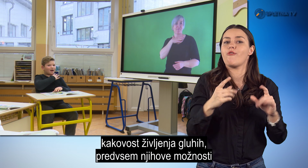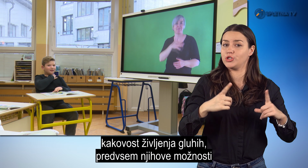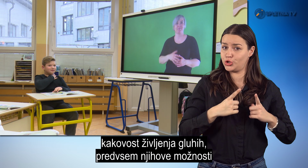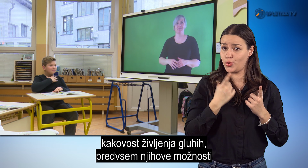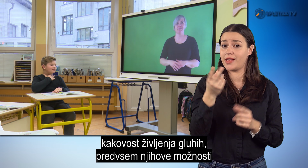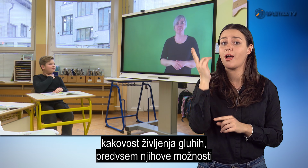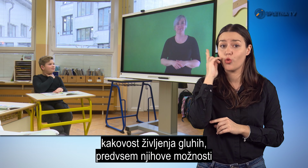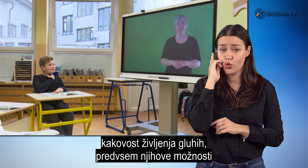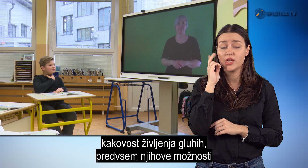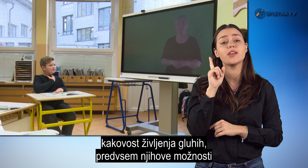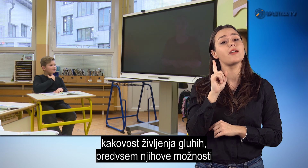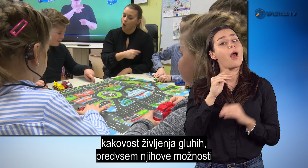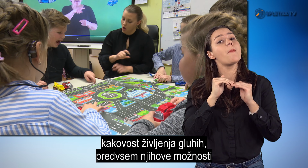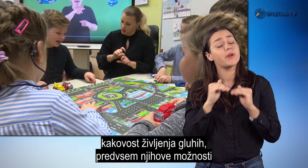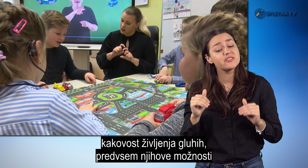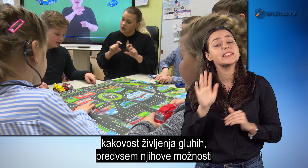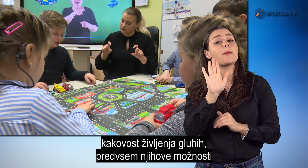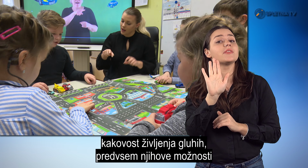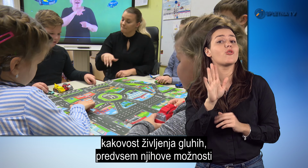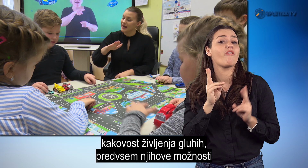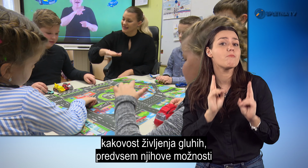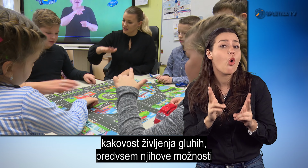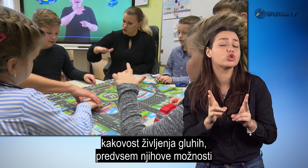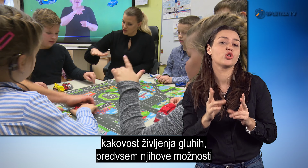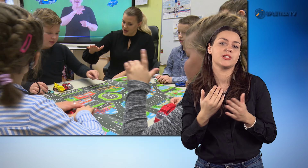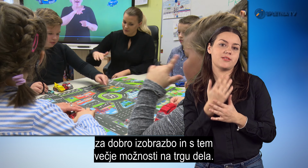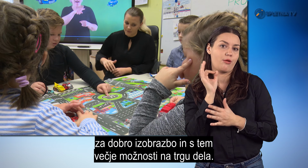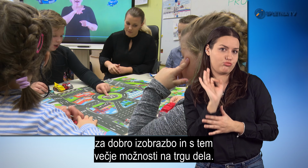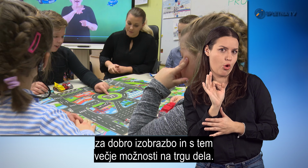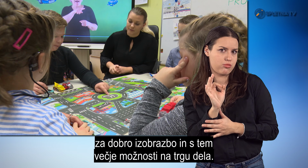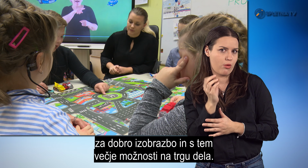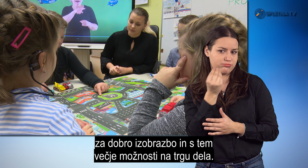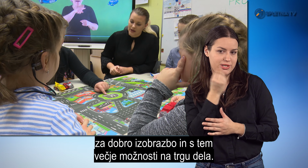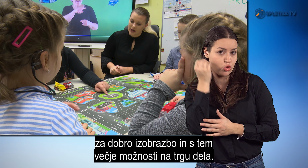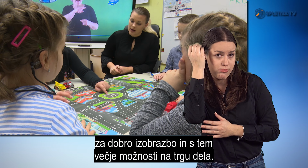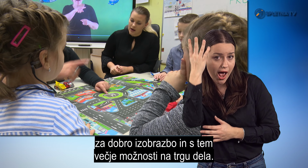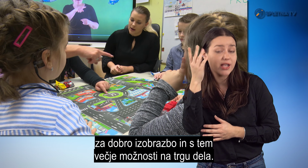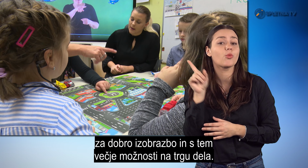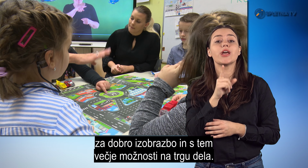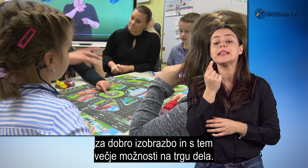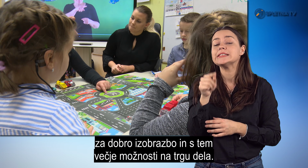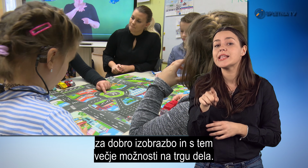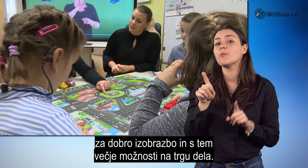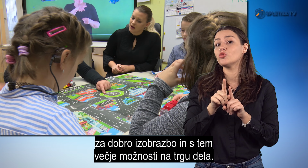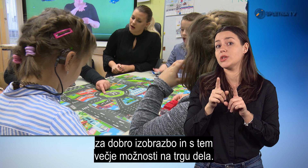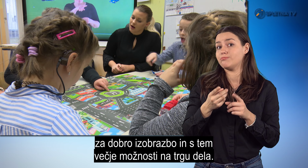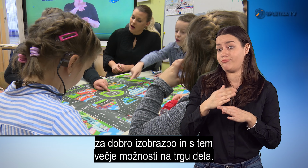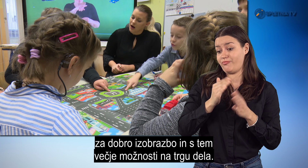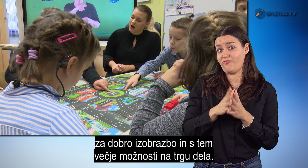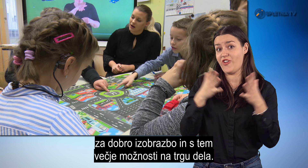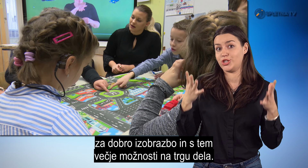življenja gluhih, predvsem njihove možnosti za dobro izobrazbo in s tem večje možnosti na trgu dela.